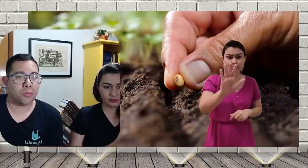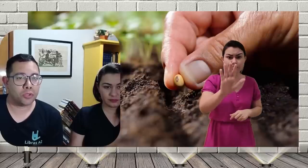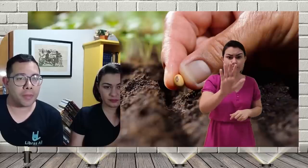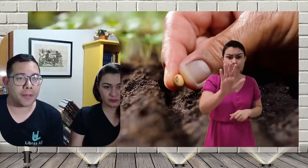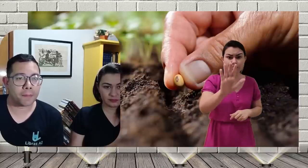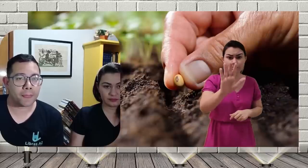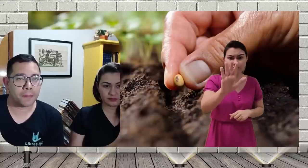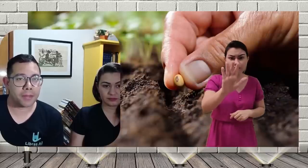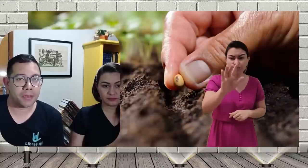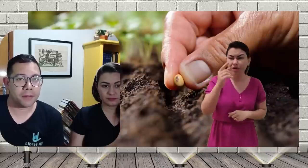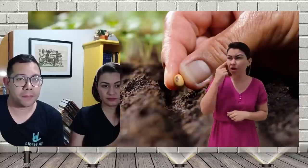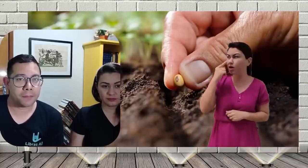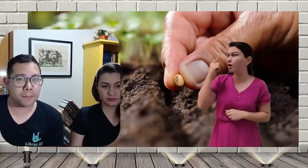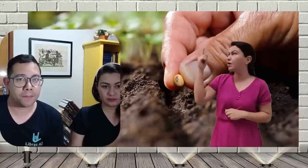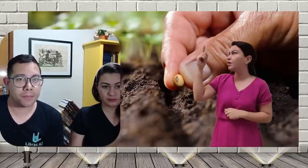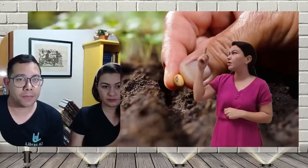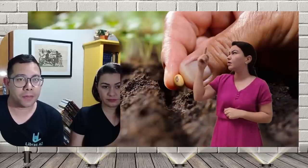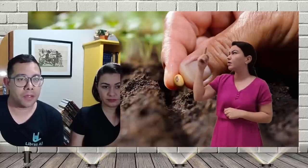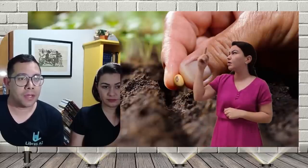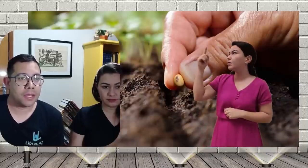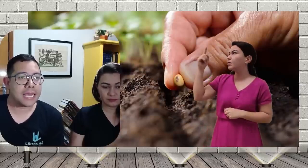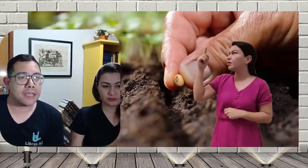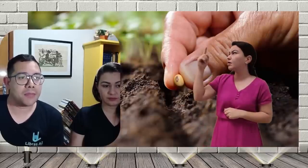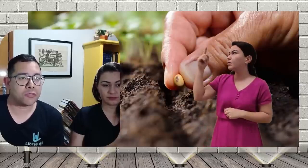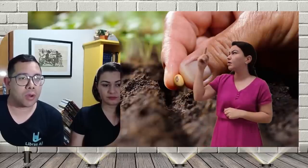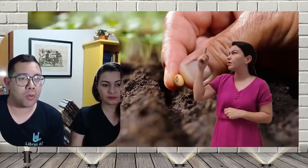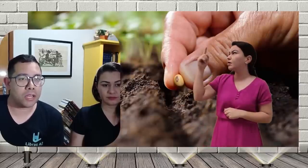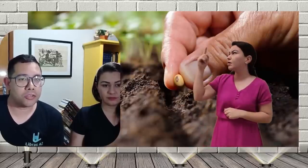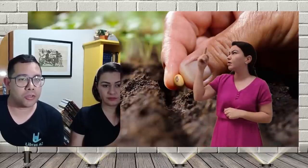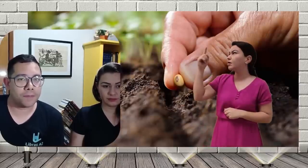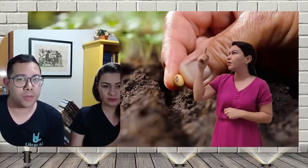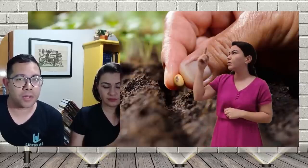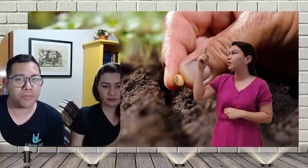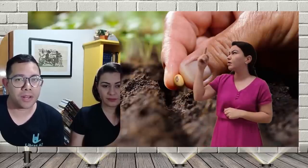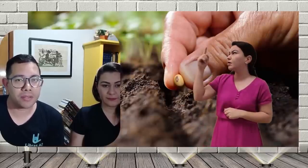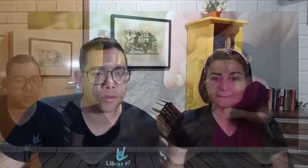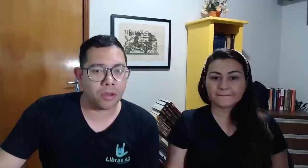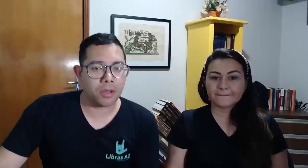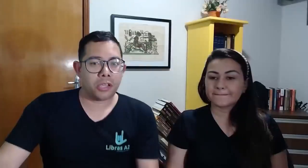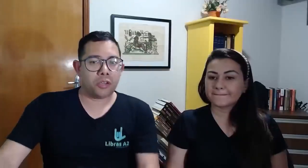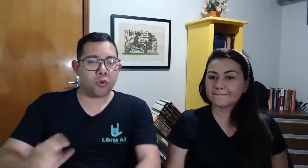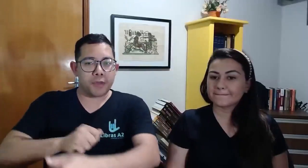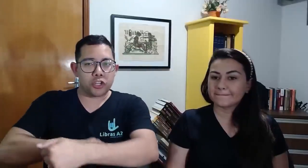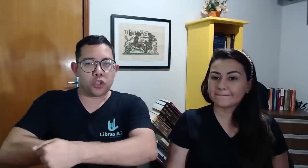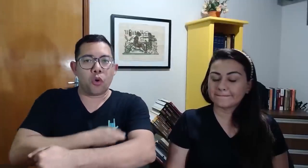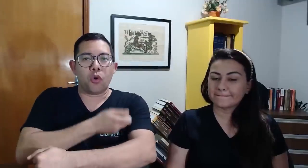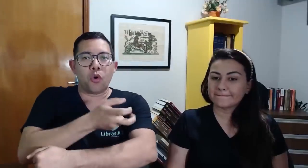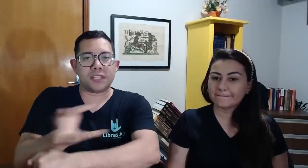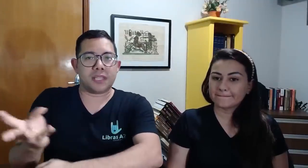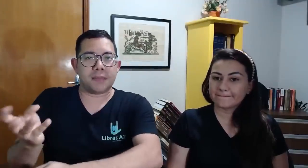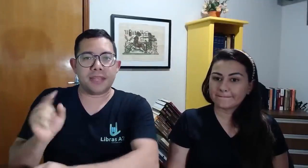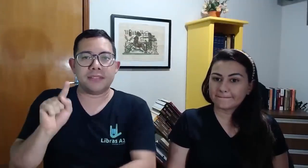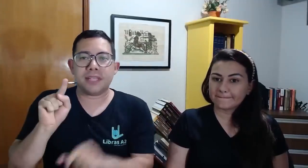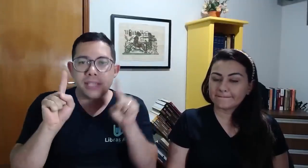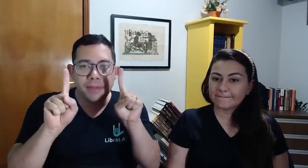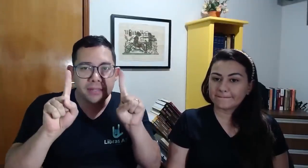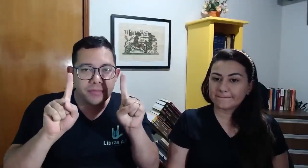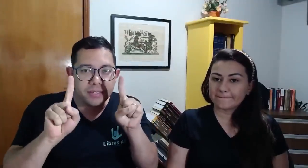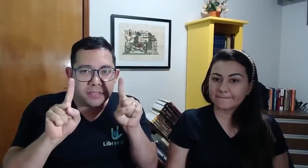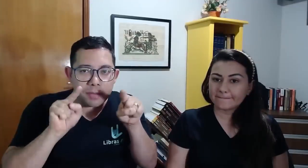Muito bem. Peraí. E aqui, pessoal, olha só. Então ela fala assim, ó, que o homem jogou as sementes e a semente, ela fez assim, a mão